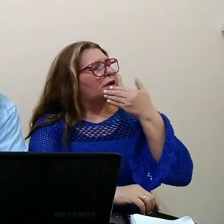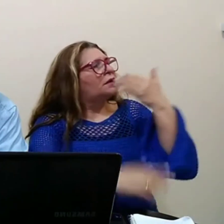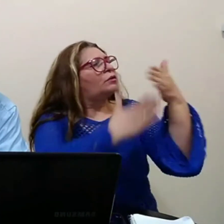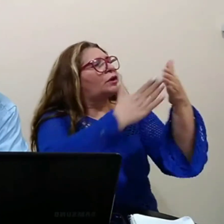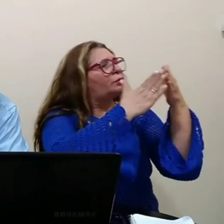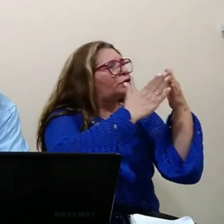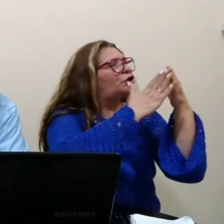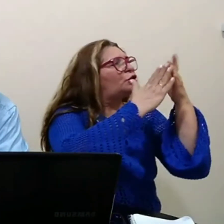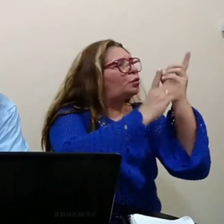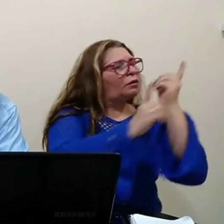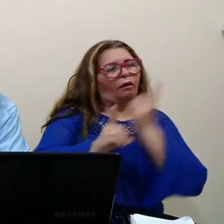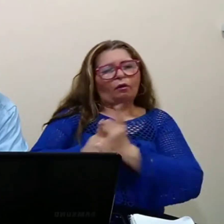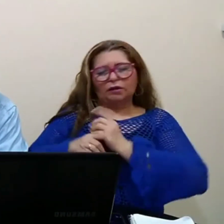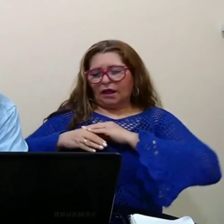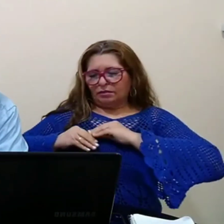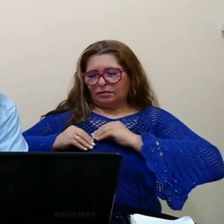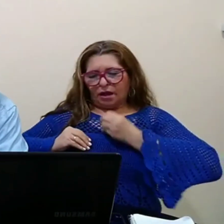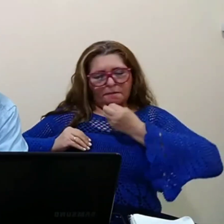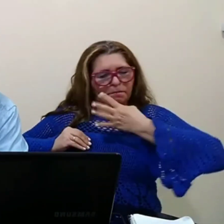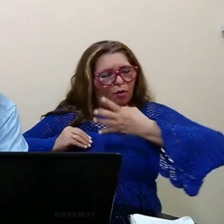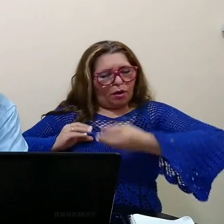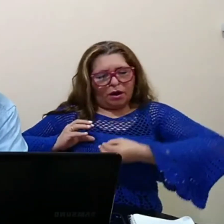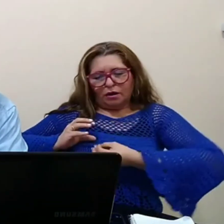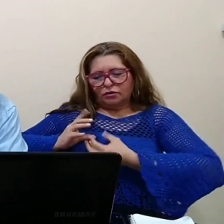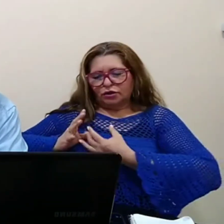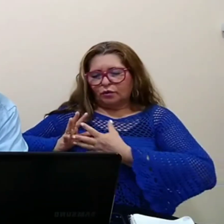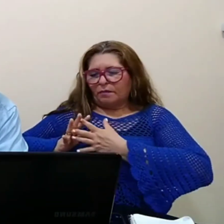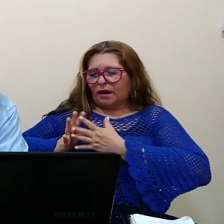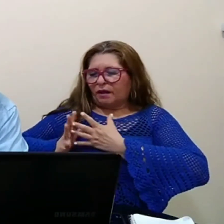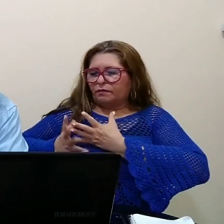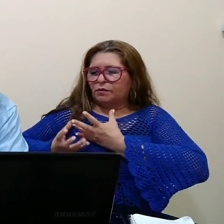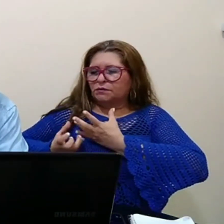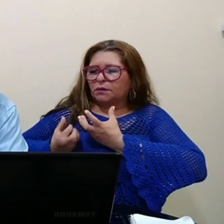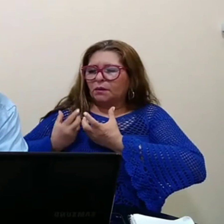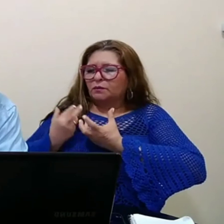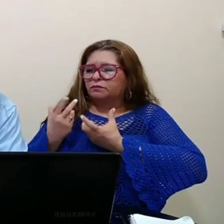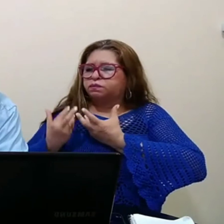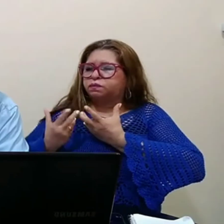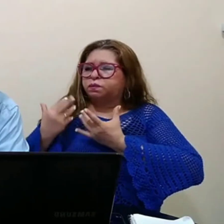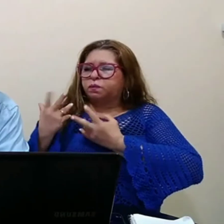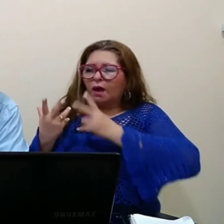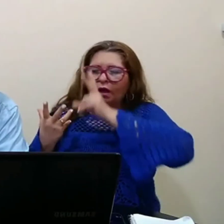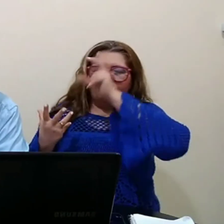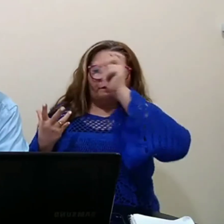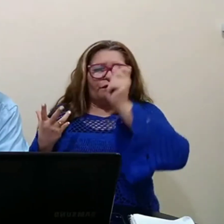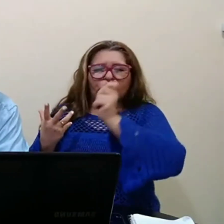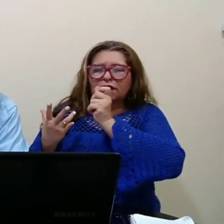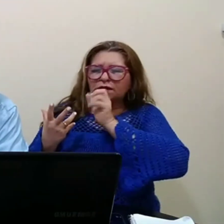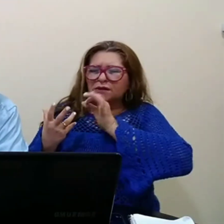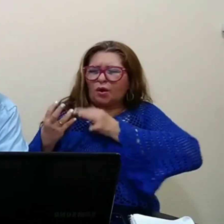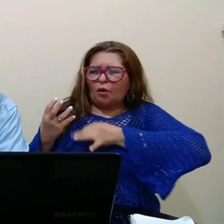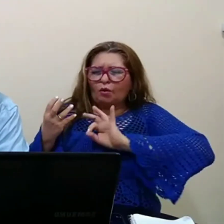terra boa, terra onde ela possa produzir, onde ela possa edificar, fortalecer,